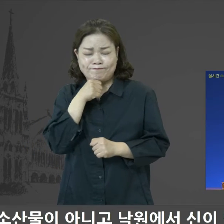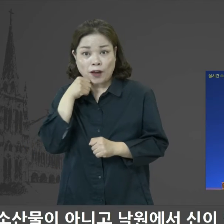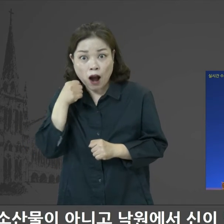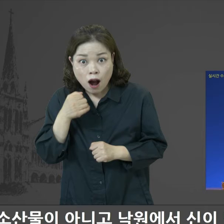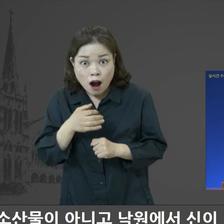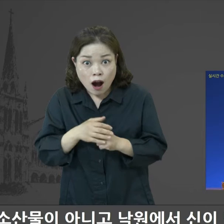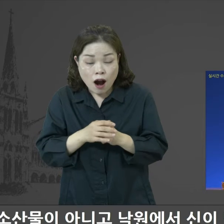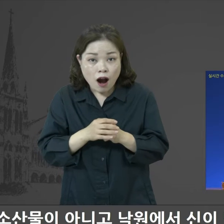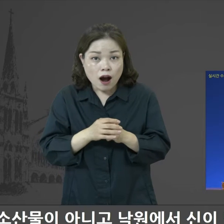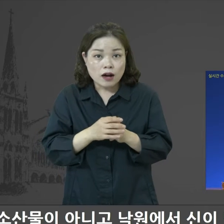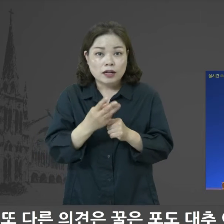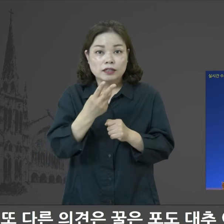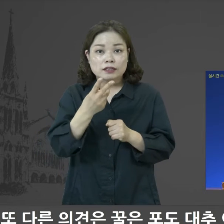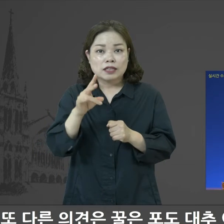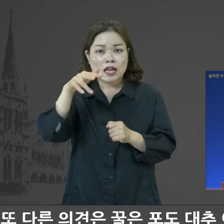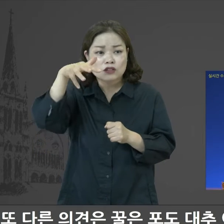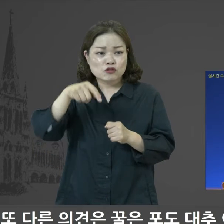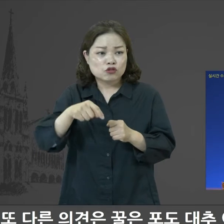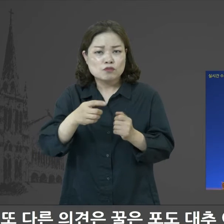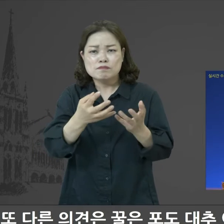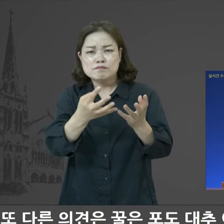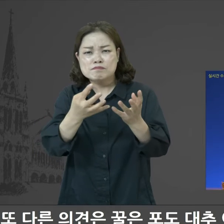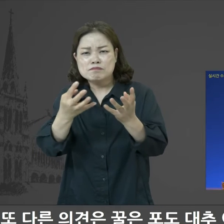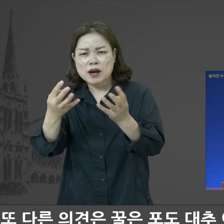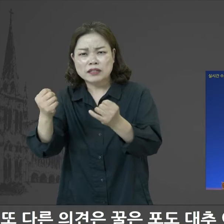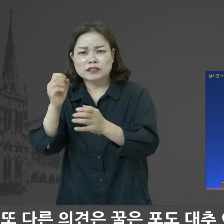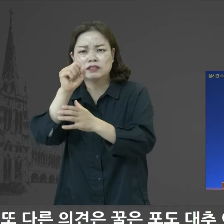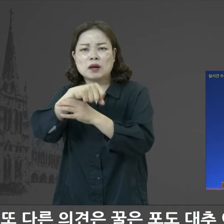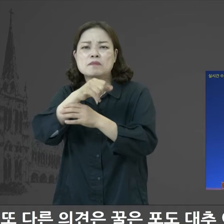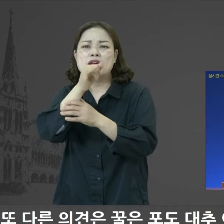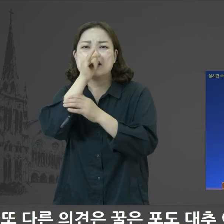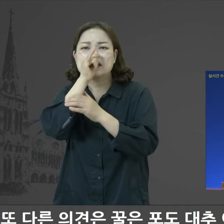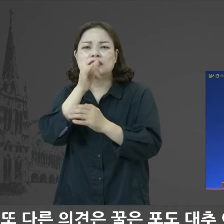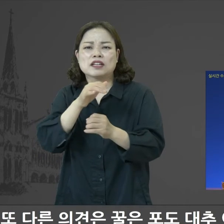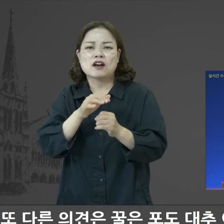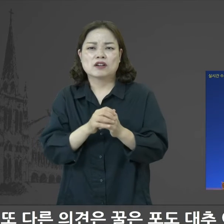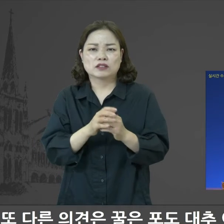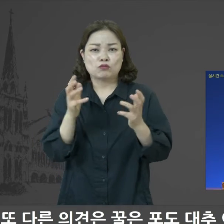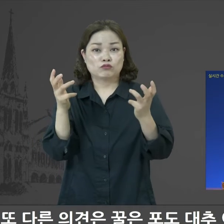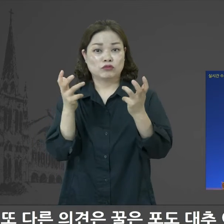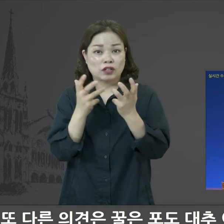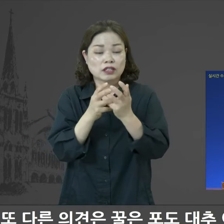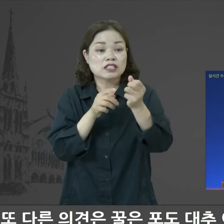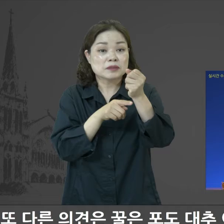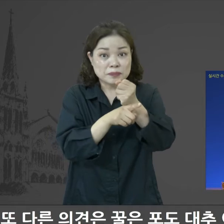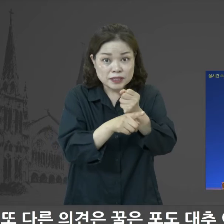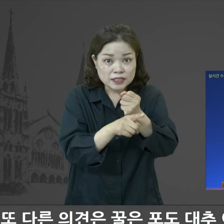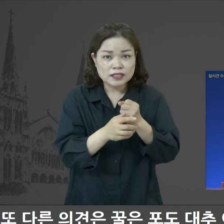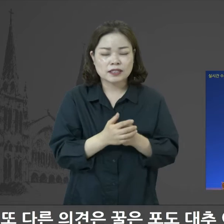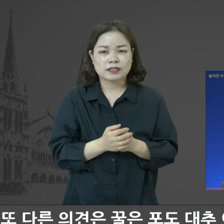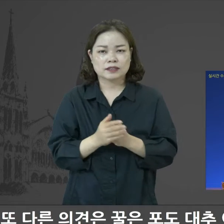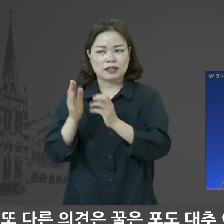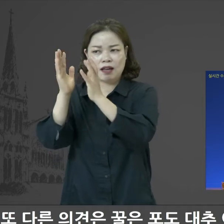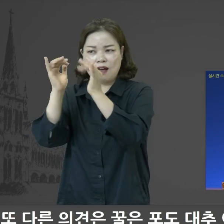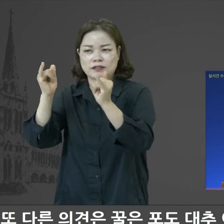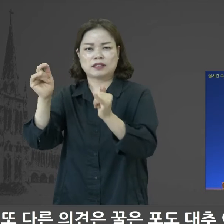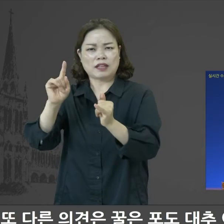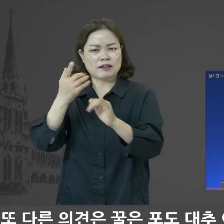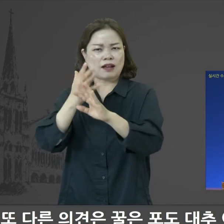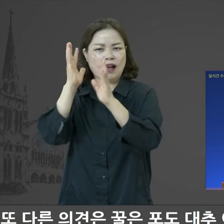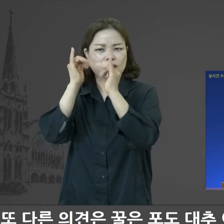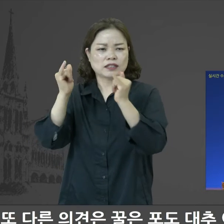젖과 포도, 대추 열매가 많은 땅이라는 의미에서 젖과 꿀이 흐르는 땅이라고 합니다. 마지막으로 어떤 학자들은 이렇게